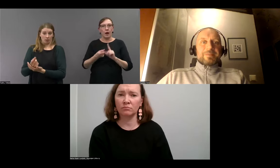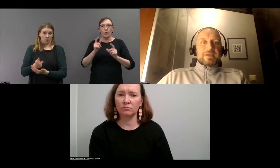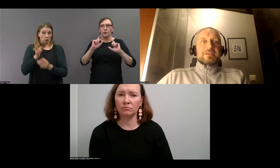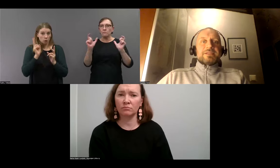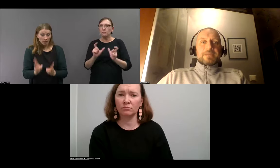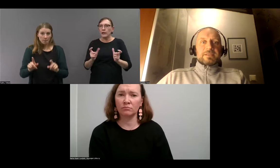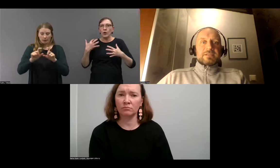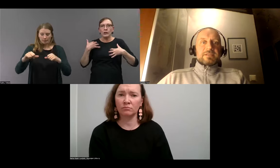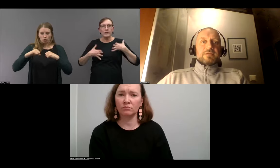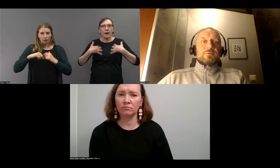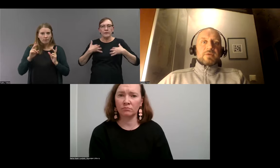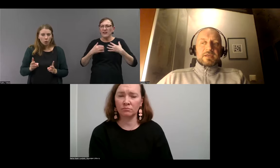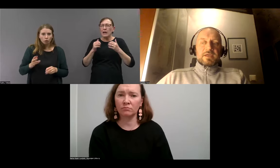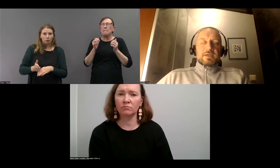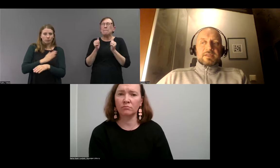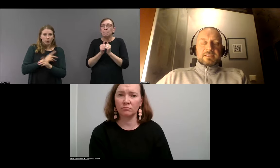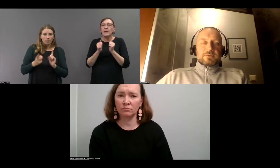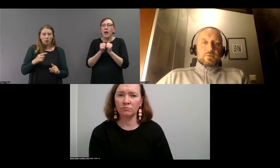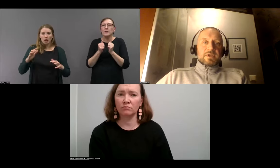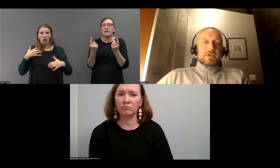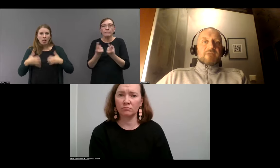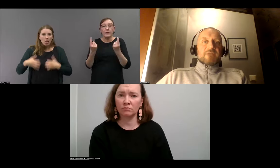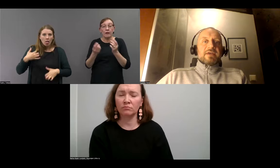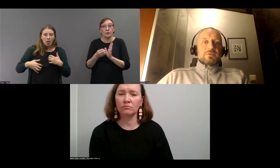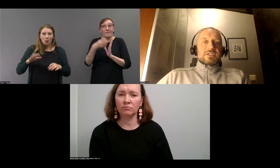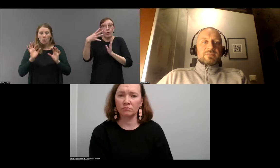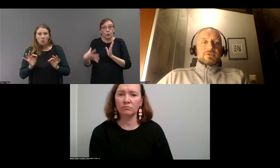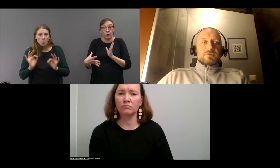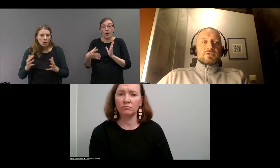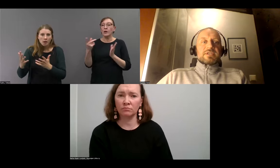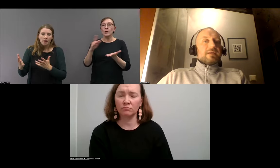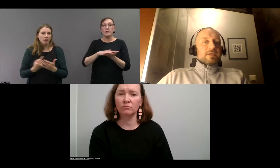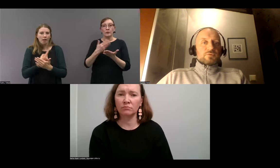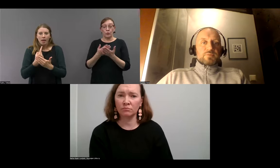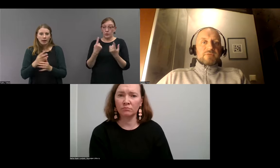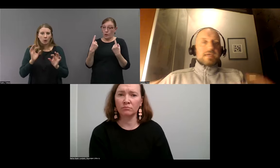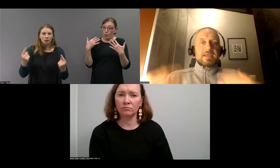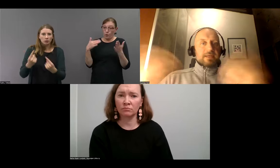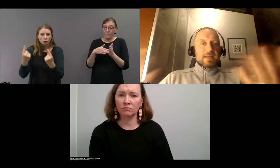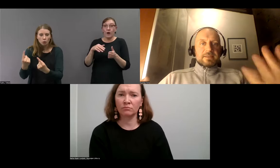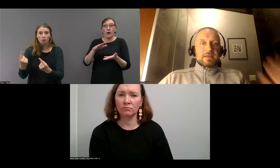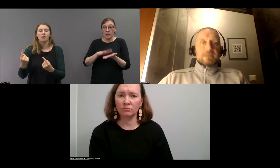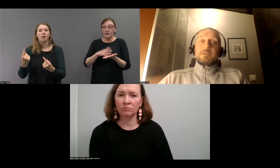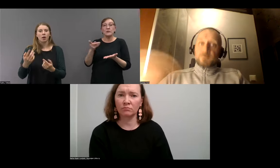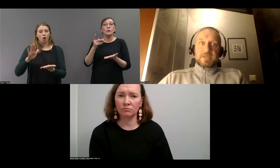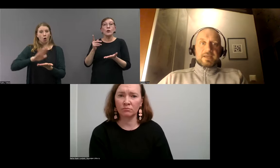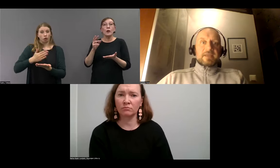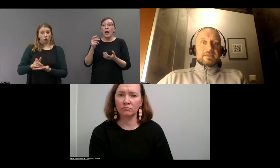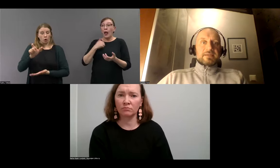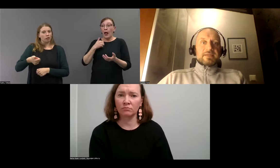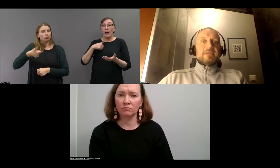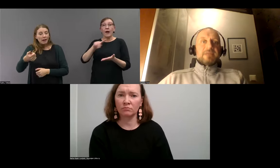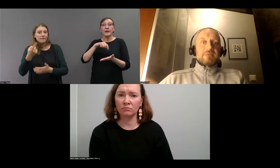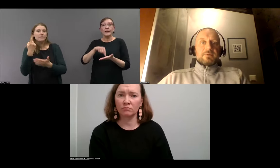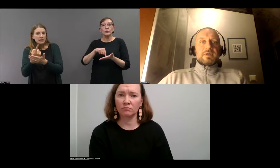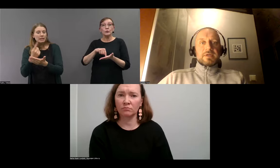että minkälaisia tilanteita saattaa tulla, ja tässä tulkkihan on aivan erityisasemassa, koska se hätäkeskuspäivystäjä ei näe tilannetta, tulkki näkee